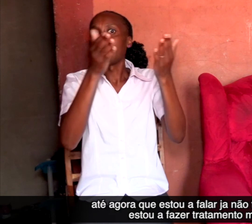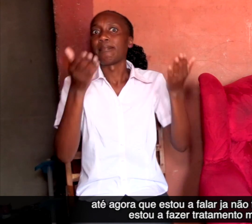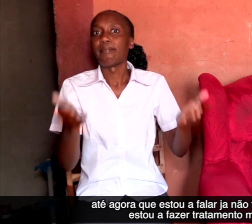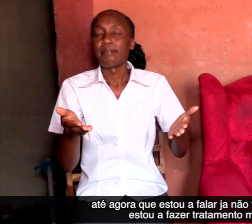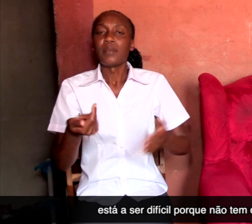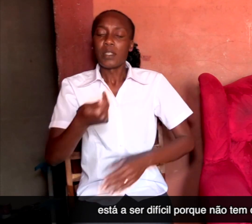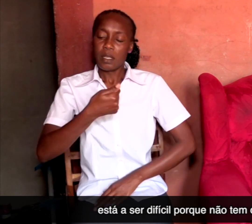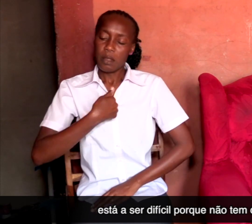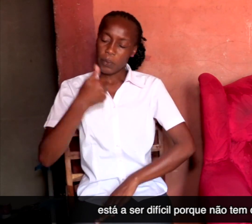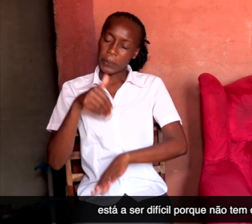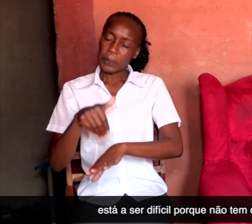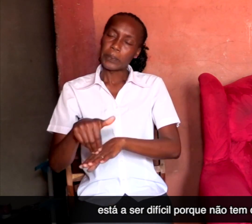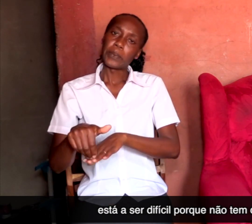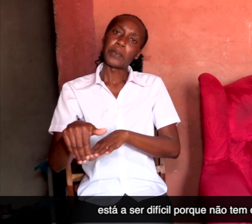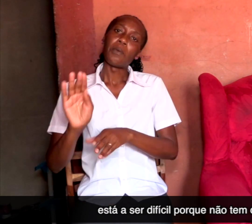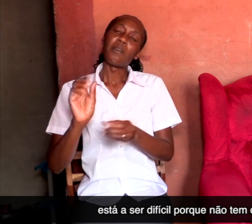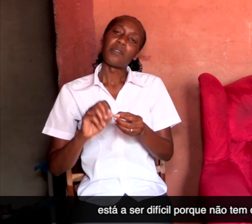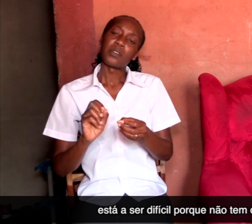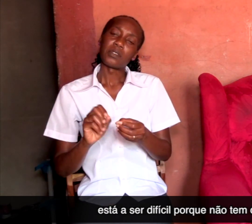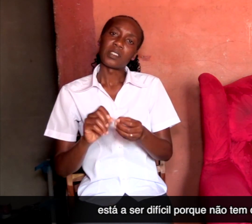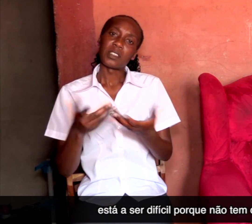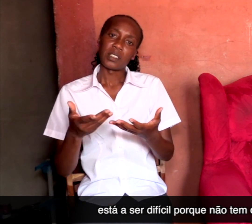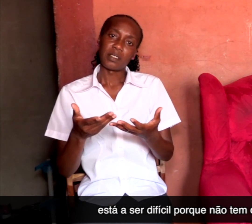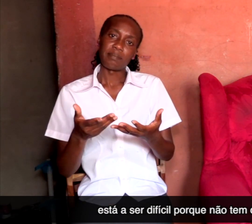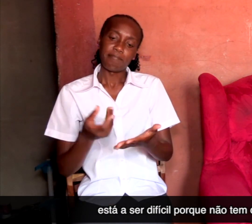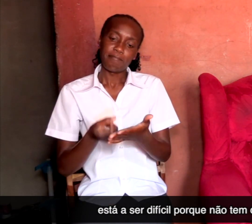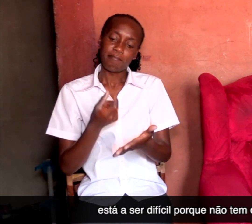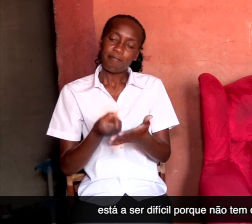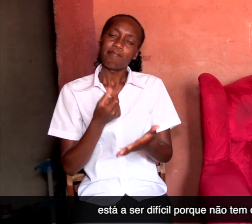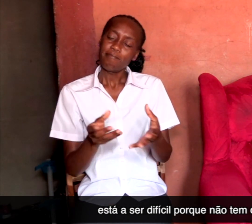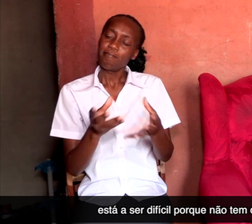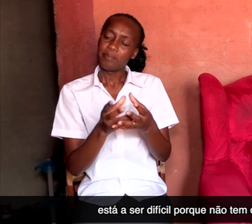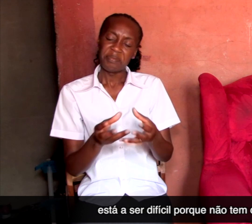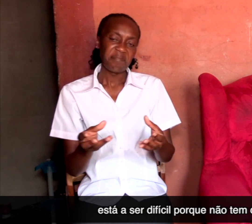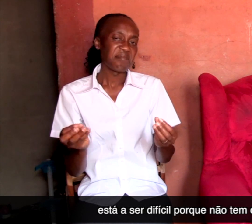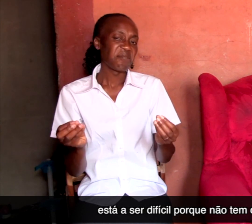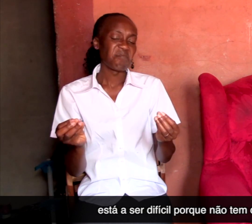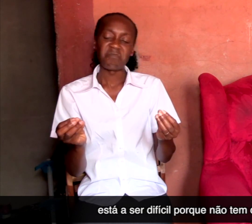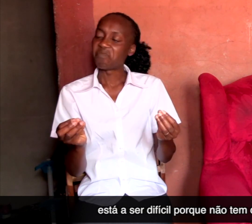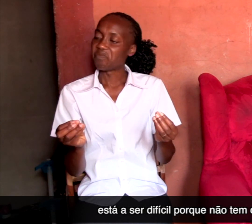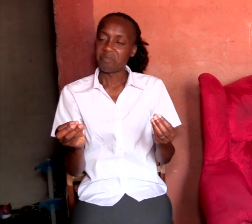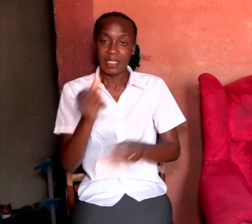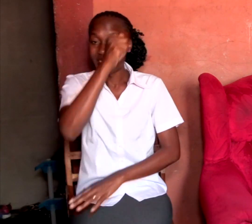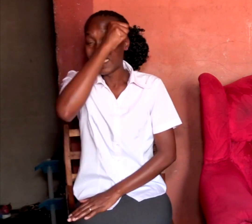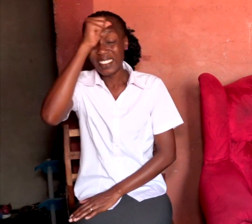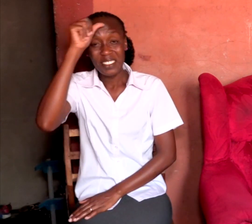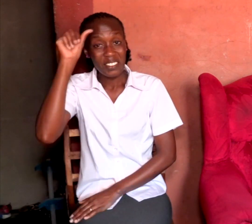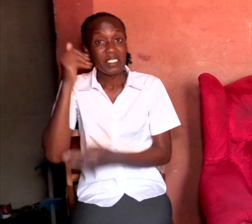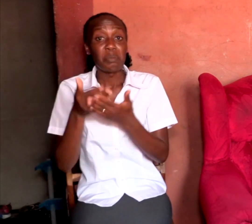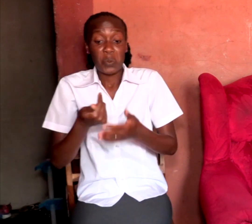tratamento, mas está a ser muito difícil porque não tenho como locomover.